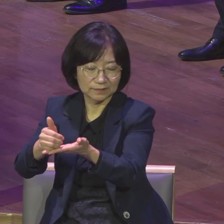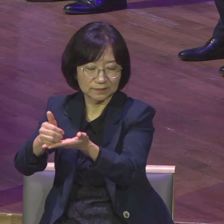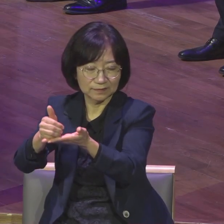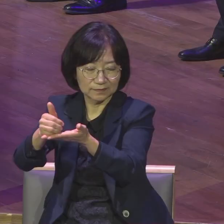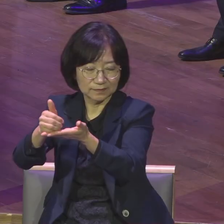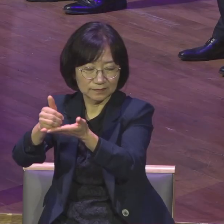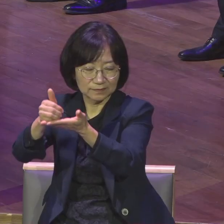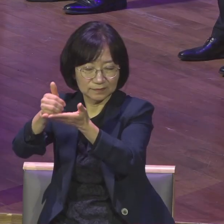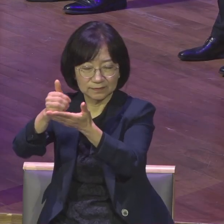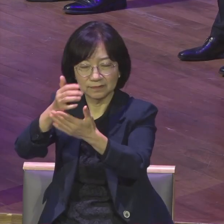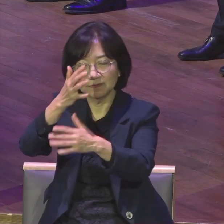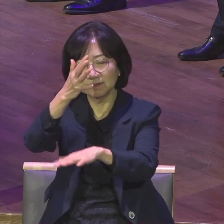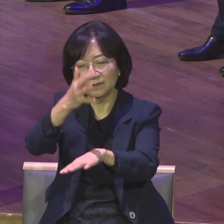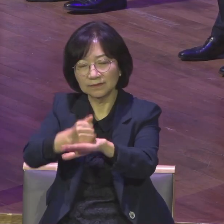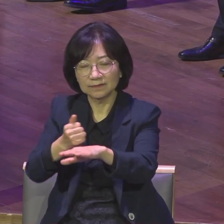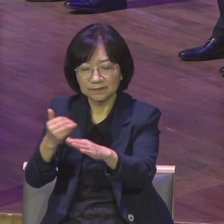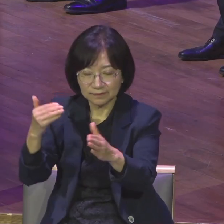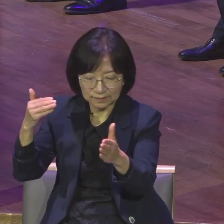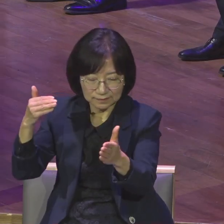그리스도시니.